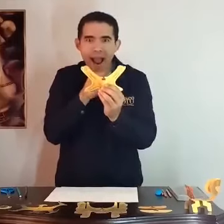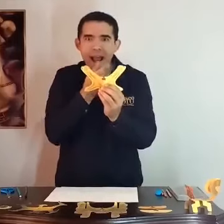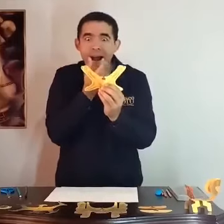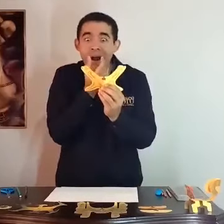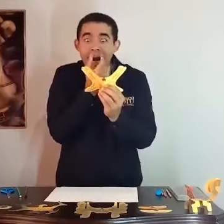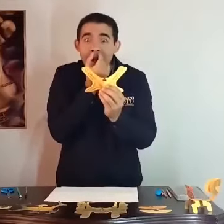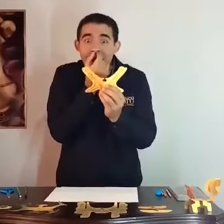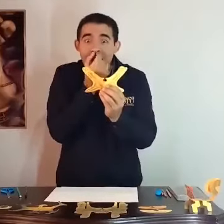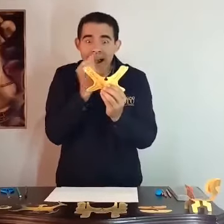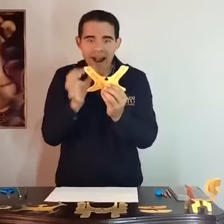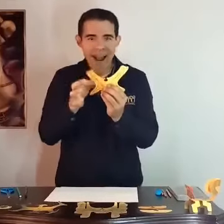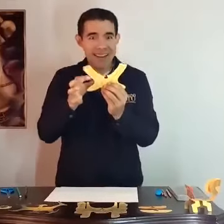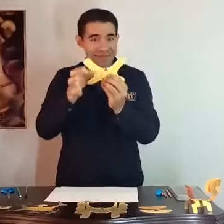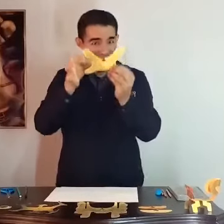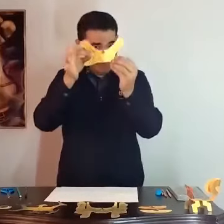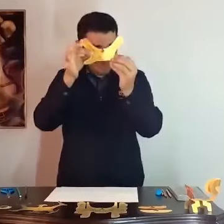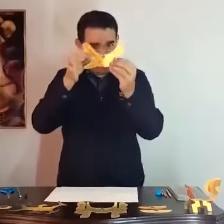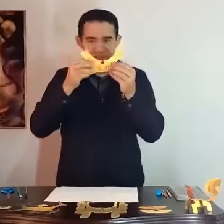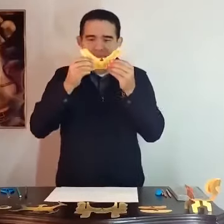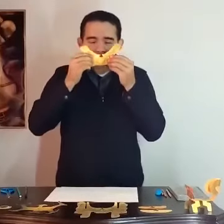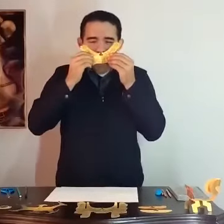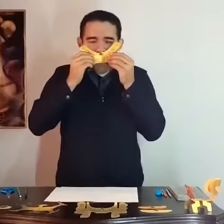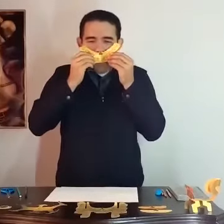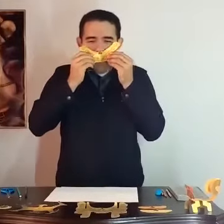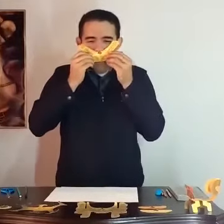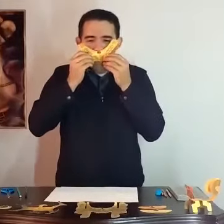perfectamente en los agujeros de la nariz.